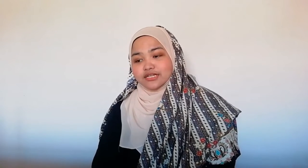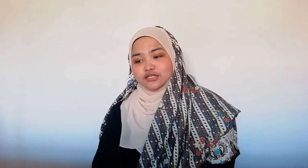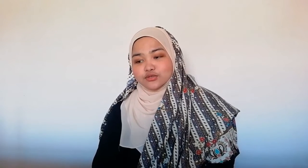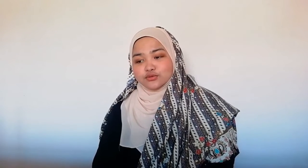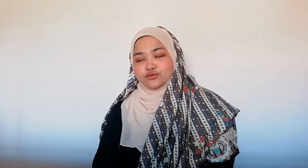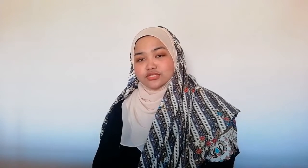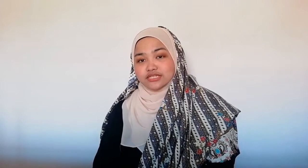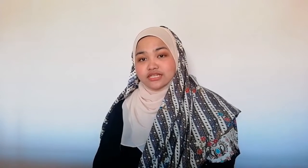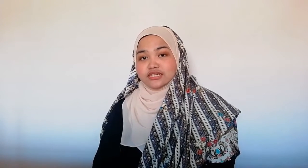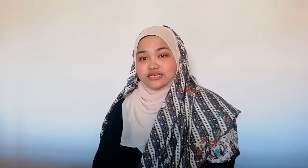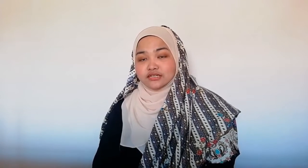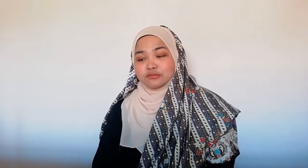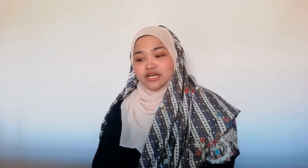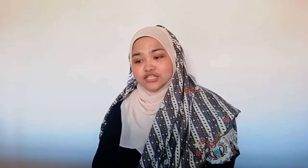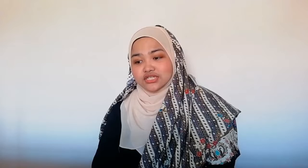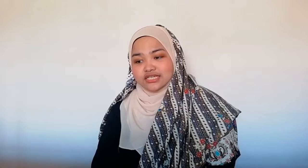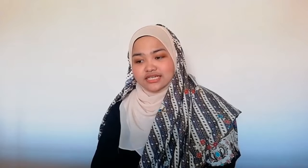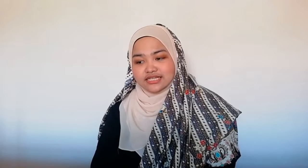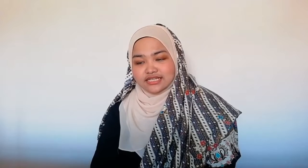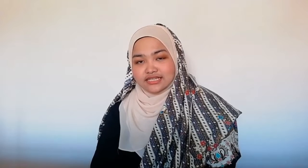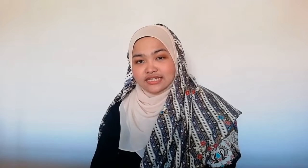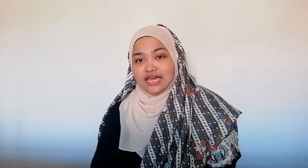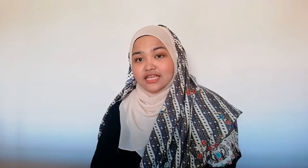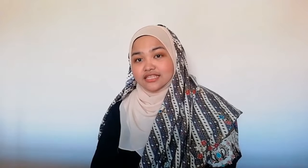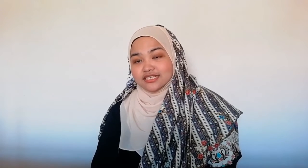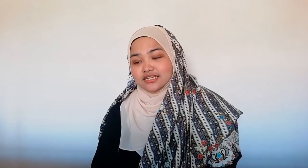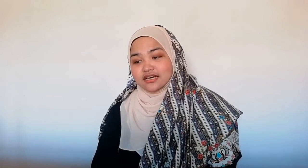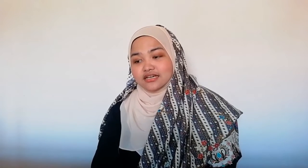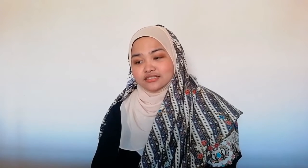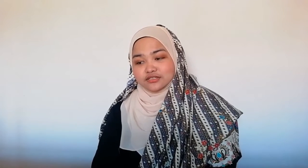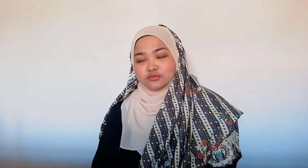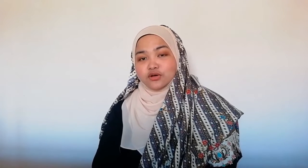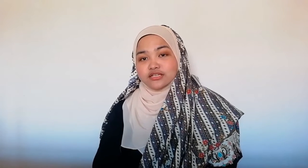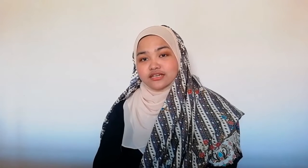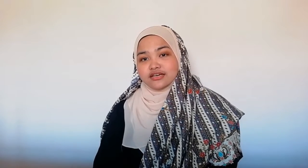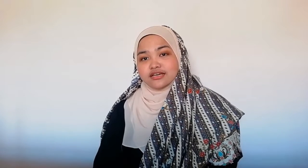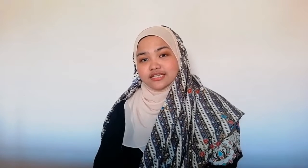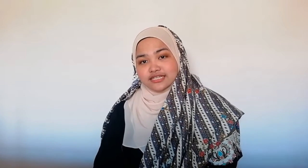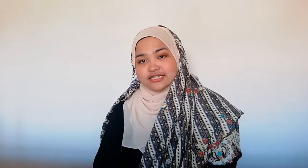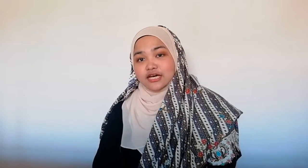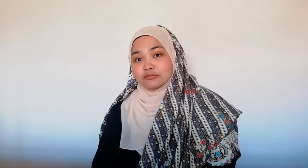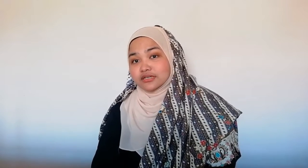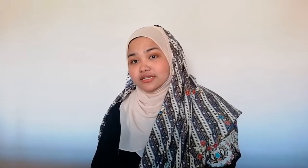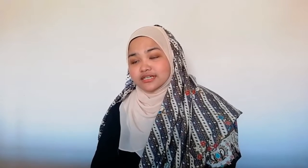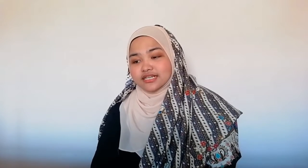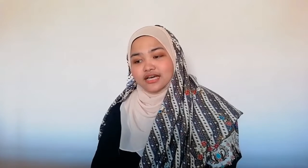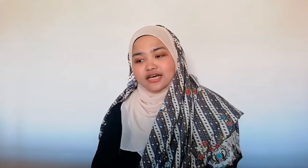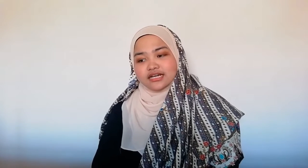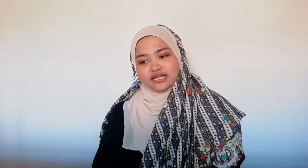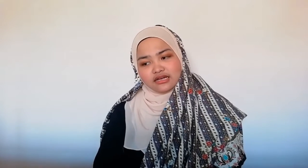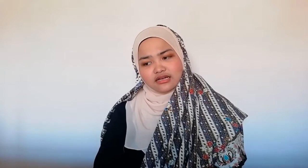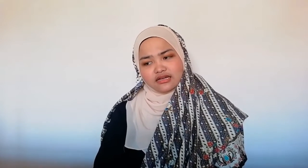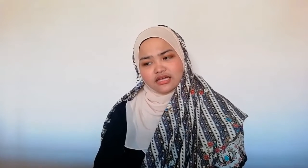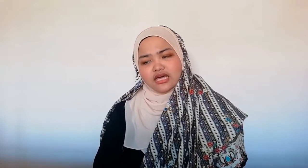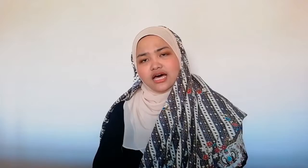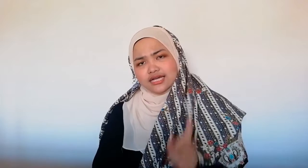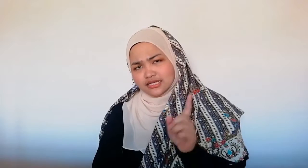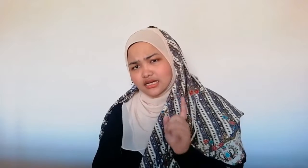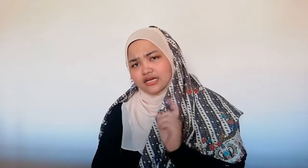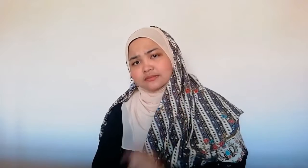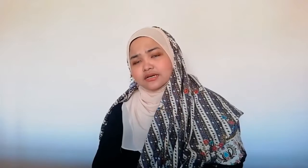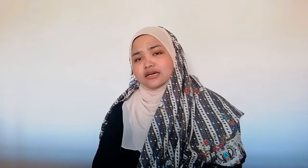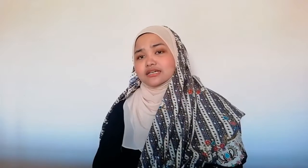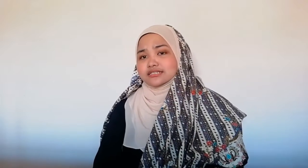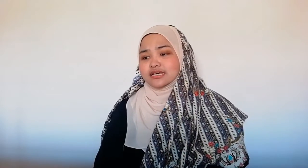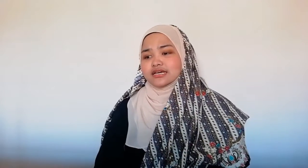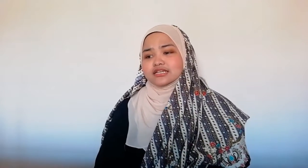Hidup pada usia remaja kini, tidak semuanya indah belaka.